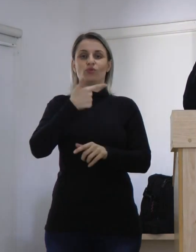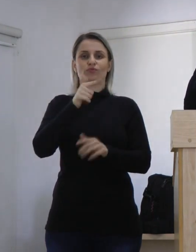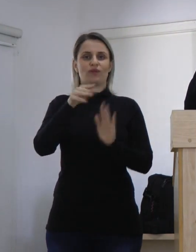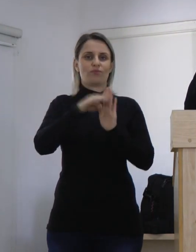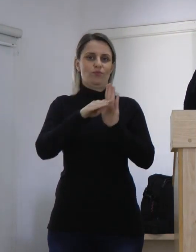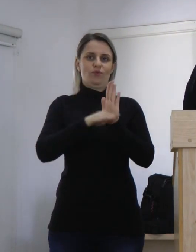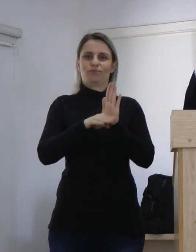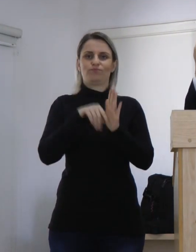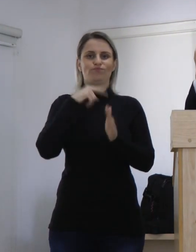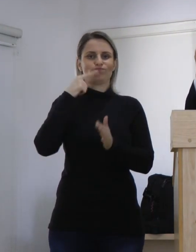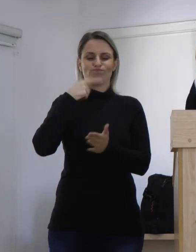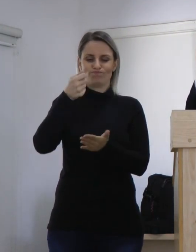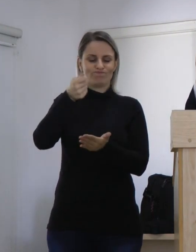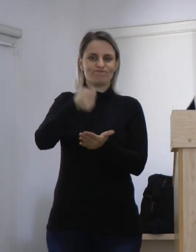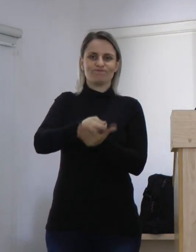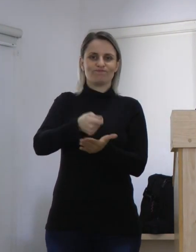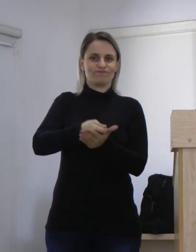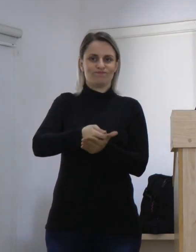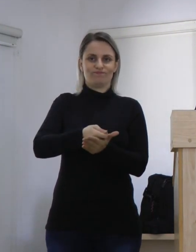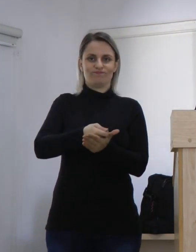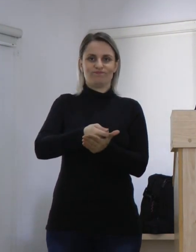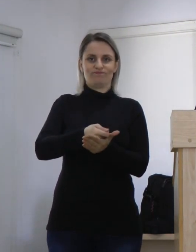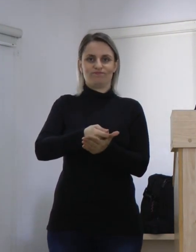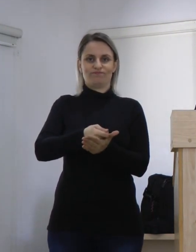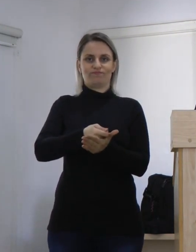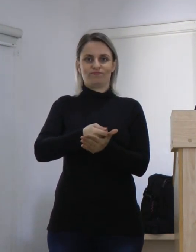um programa em TV aberta.